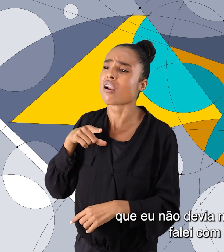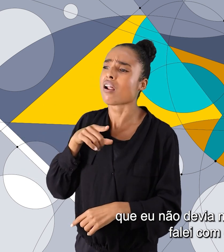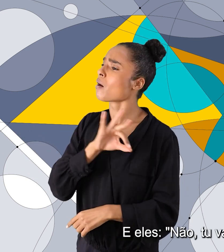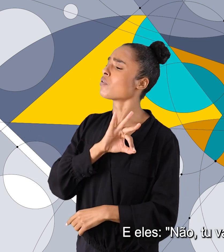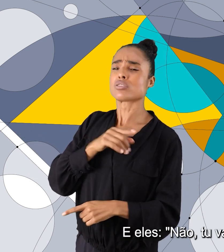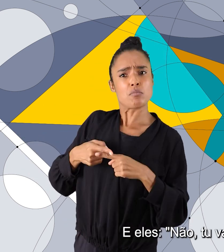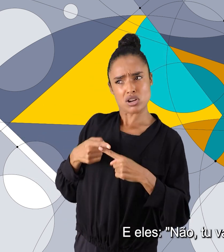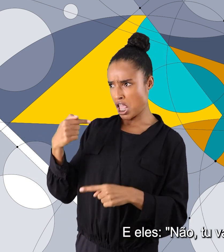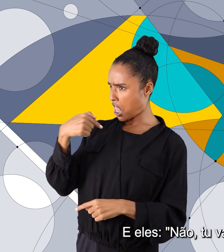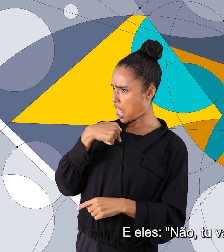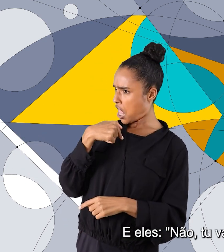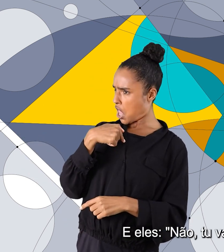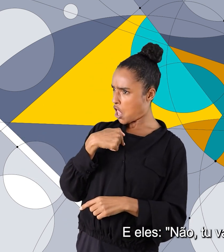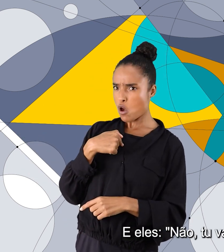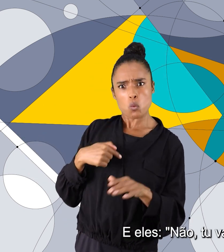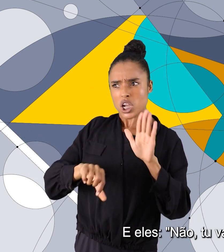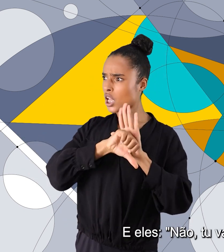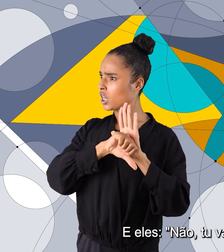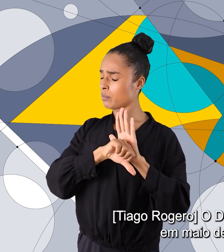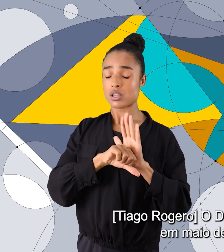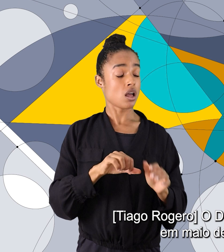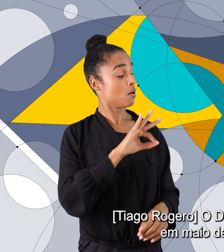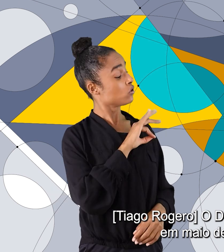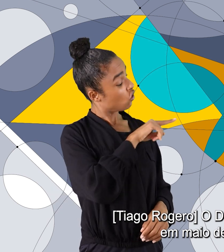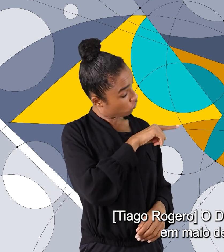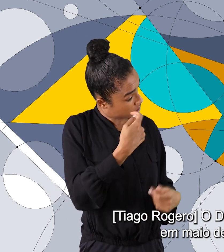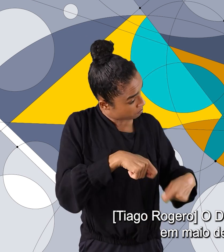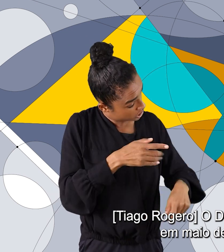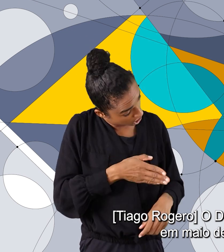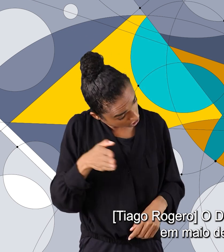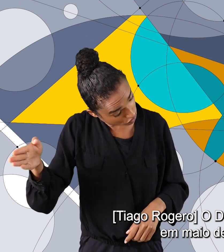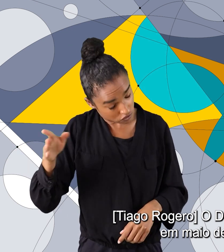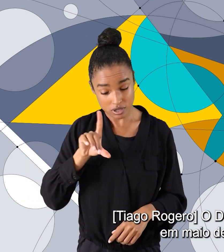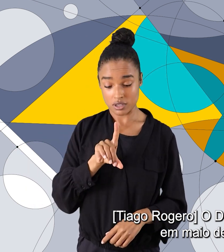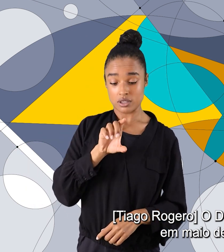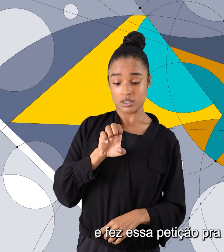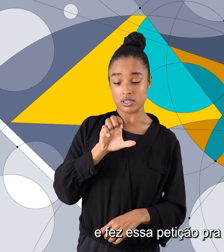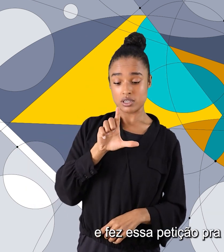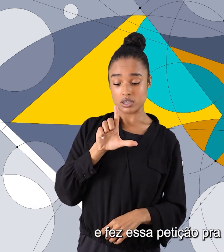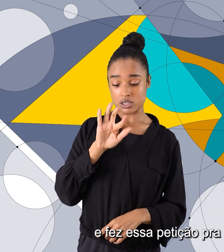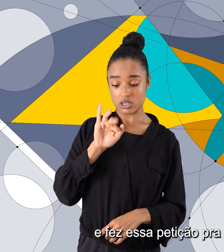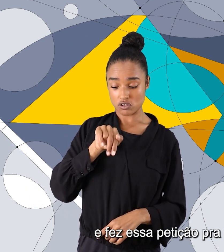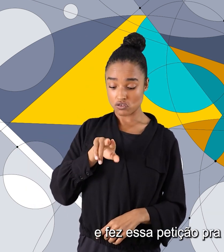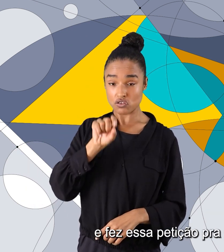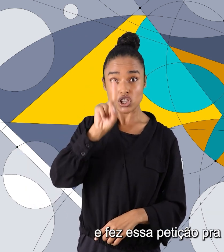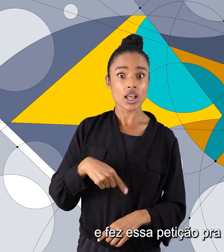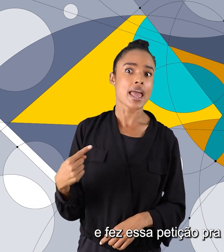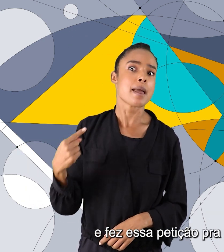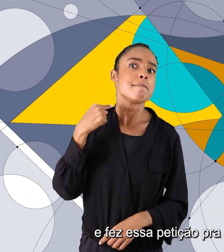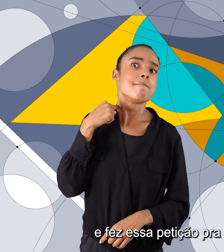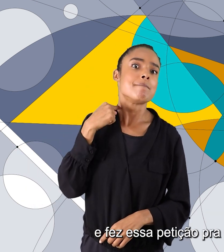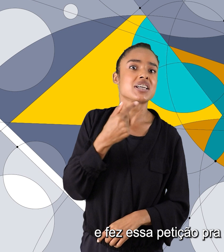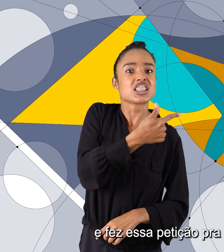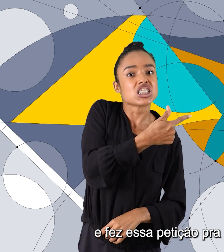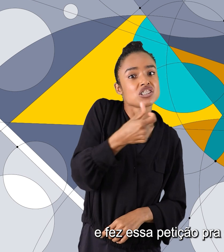com eles. Eles, não, que vai quem que ia. O Delfino foi preso em maio de 26 e fez essa petição pra Câmara